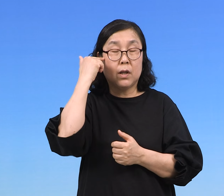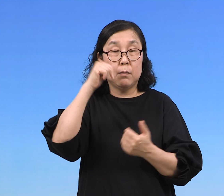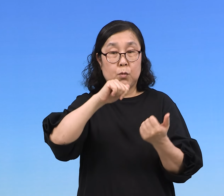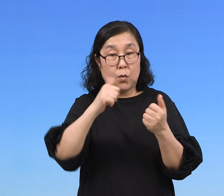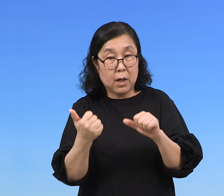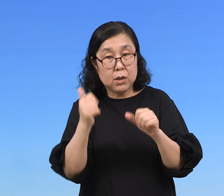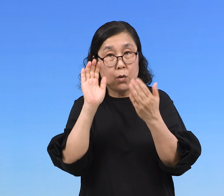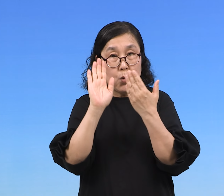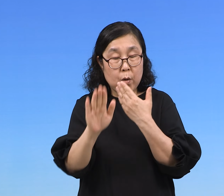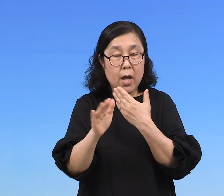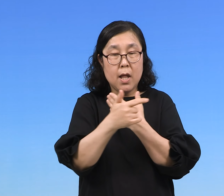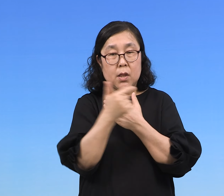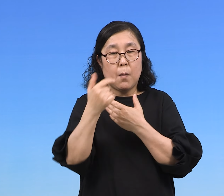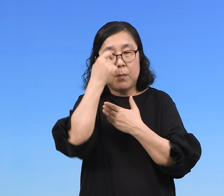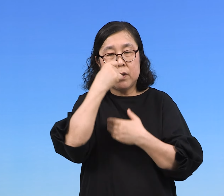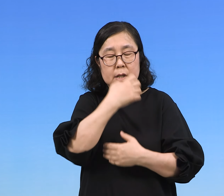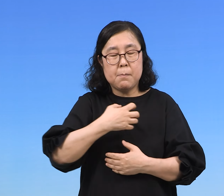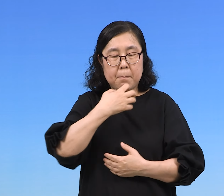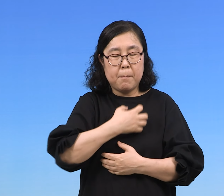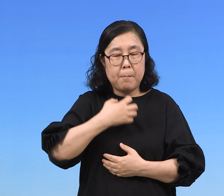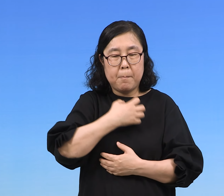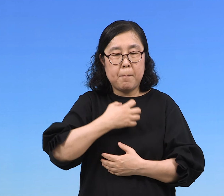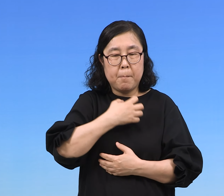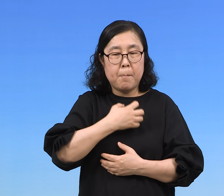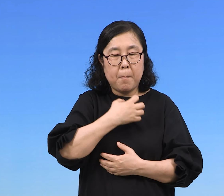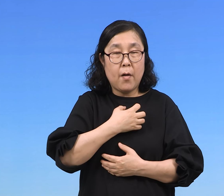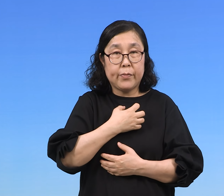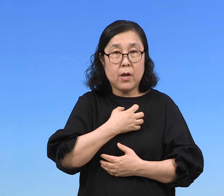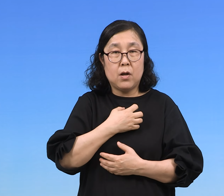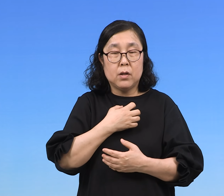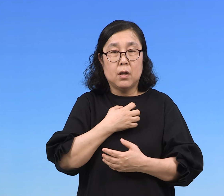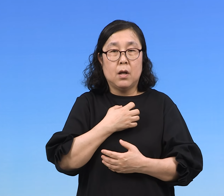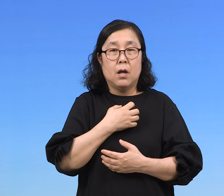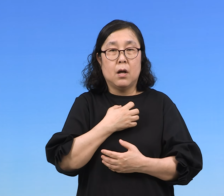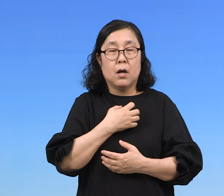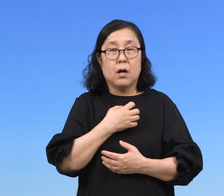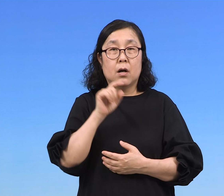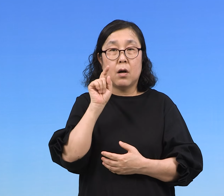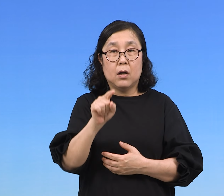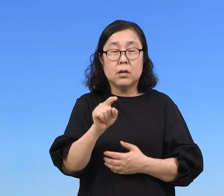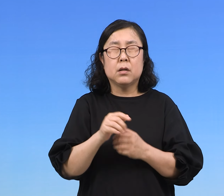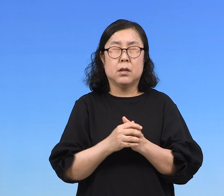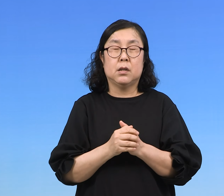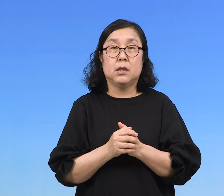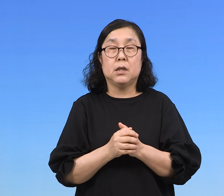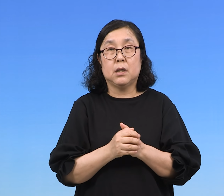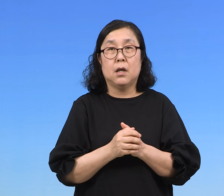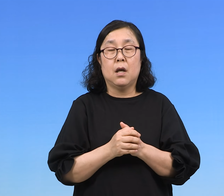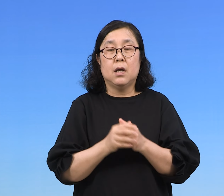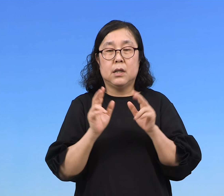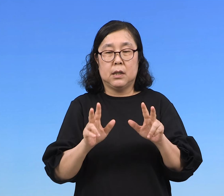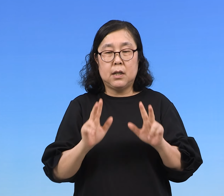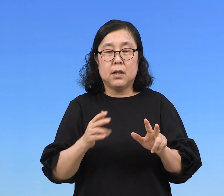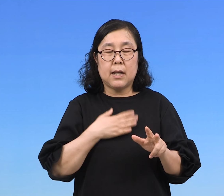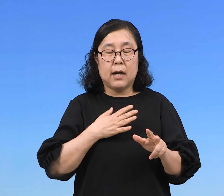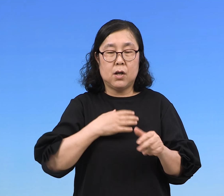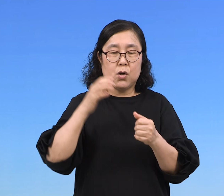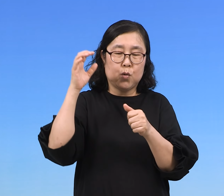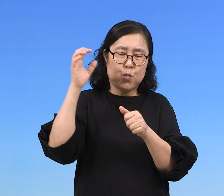목사님이 돌아가시고 너무나 슬펐던 핵심 중 핵심이 이거예요. 이제 꾸짖어 줄 어른이 안